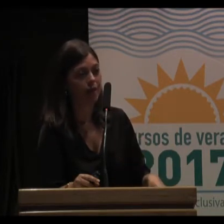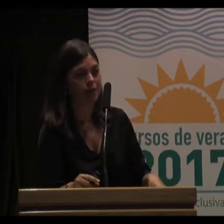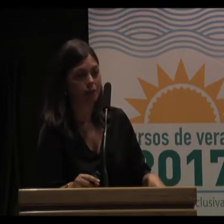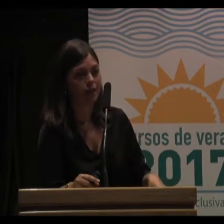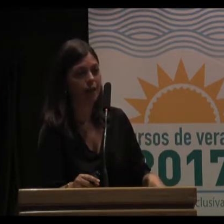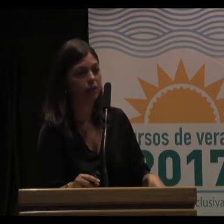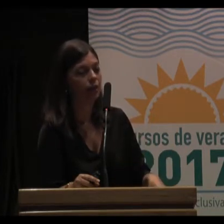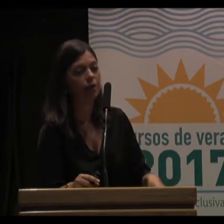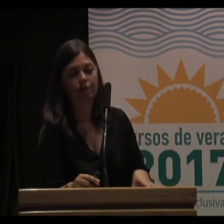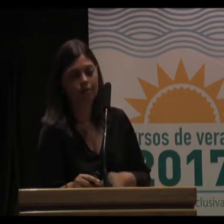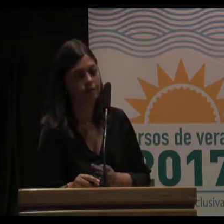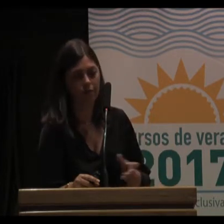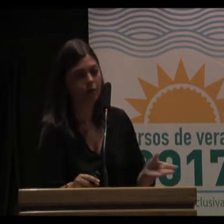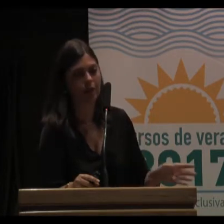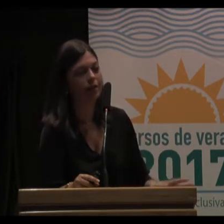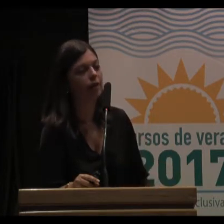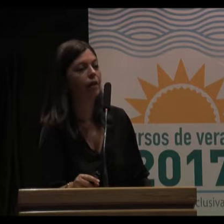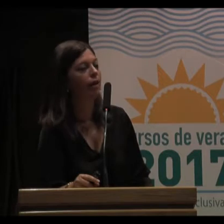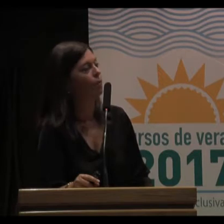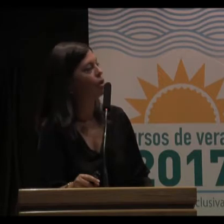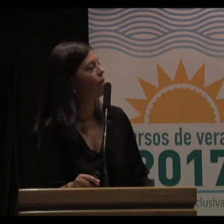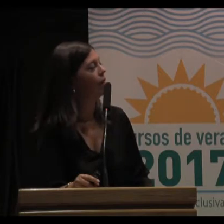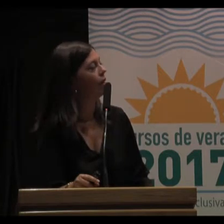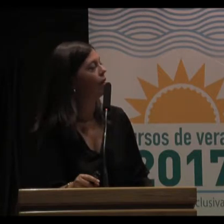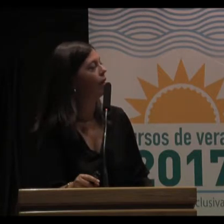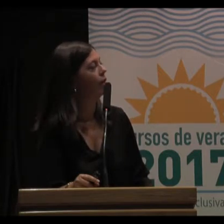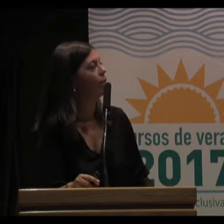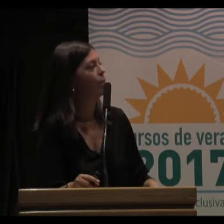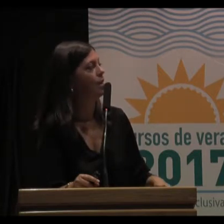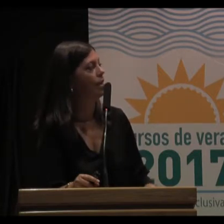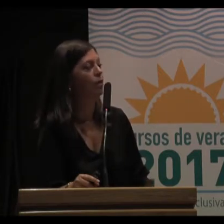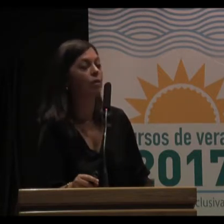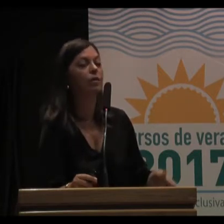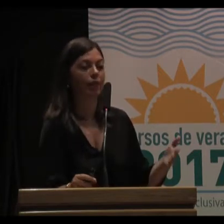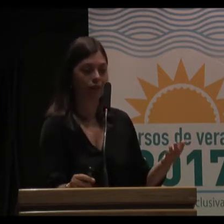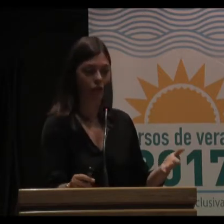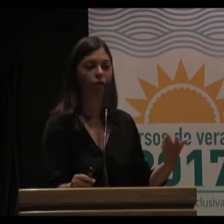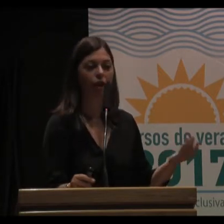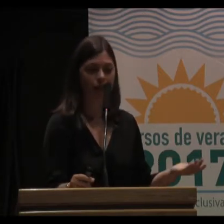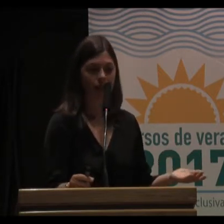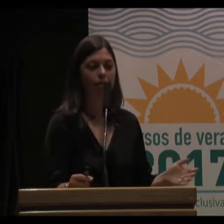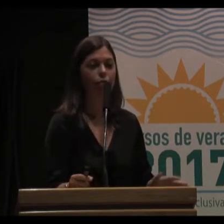en la cocina con ellos. Fue imposible y entonces pensamos, que de hecho a Fatija se le